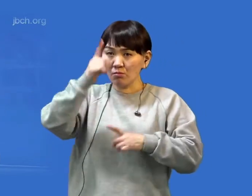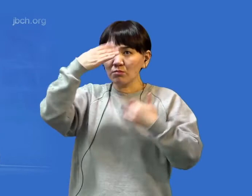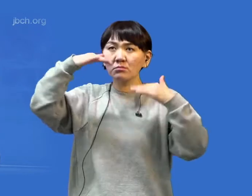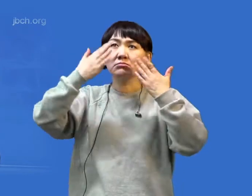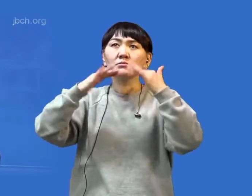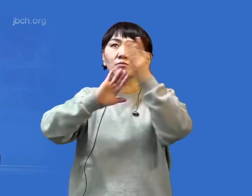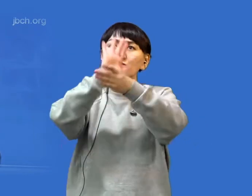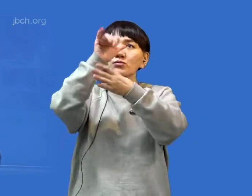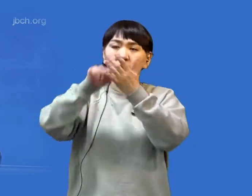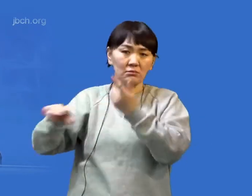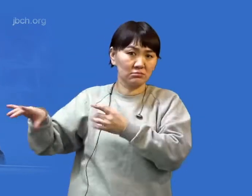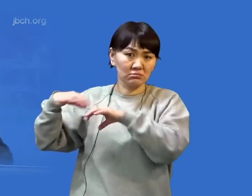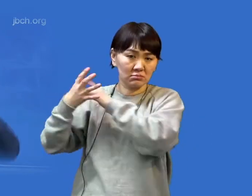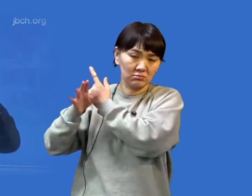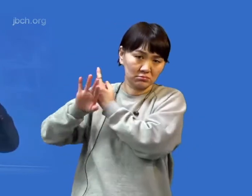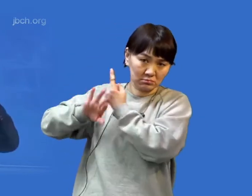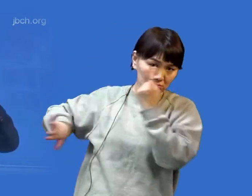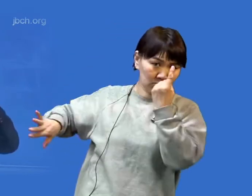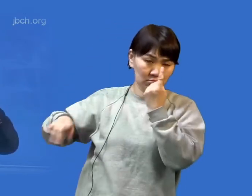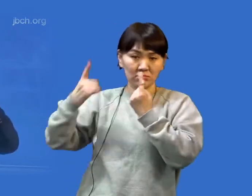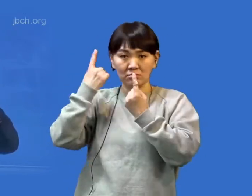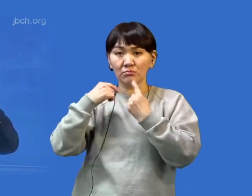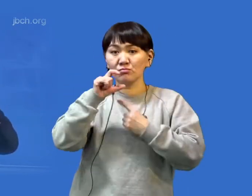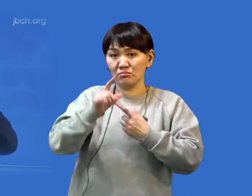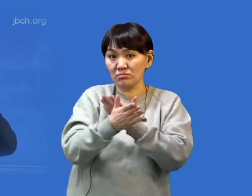хүмүүс юм. Бид өхөн